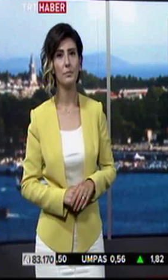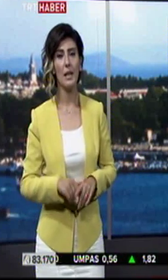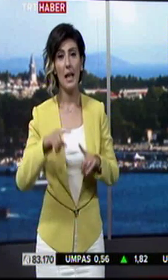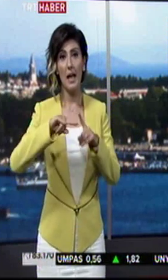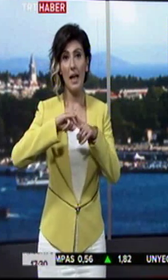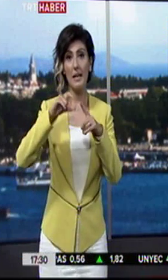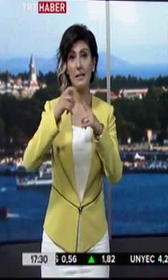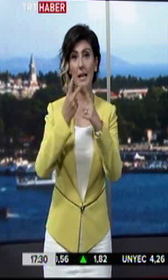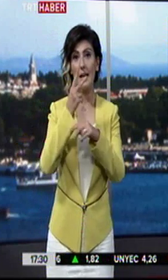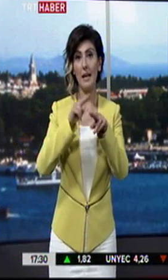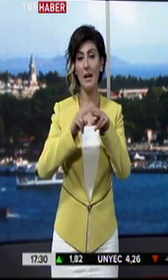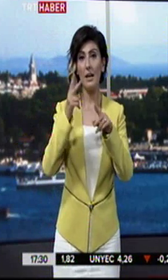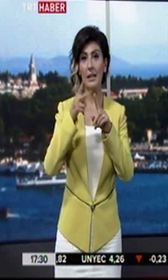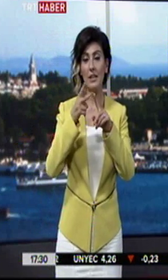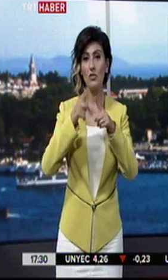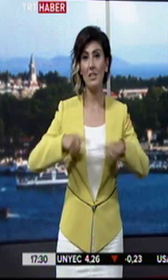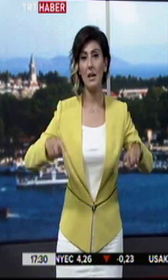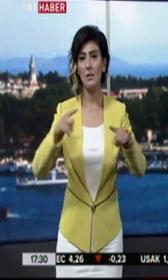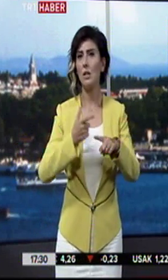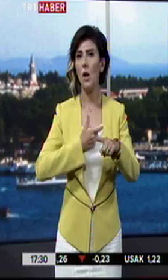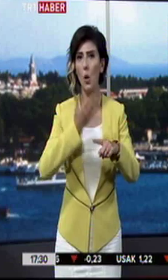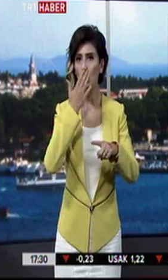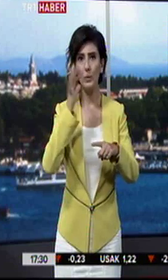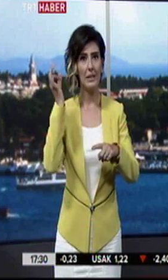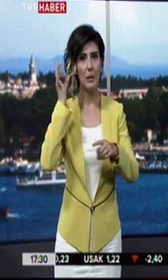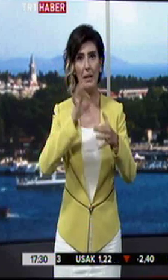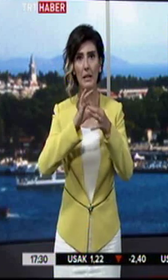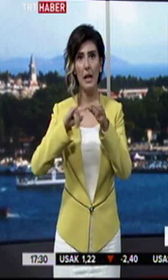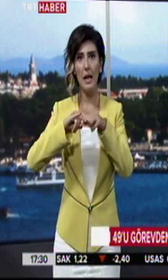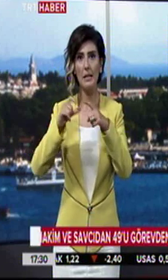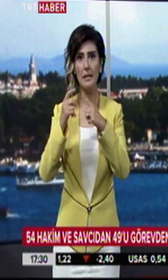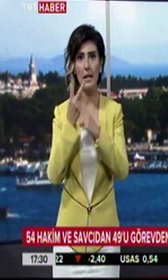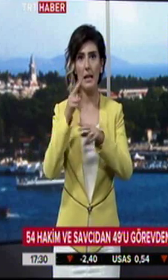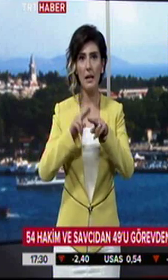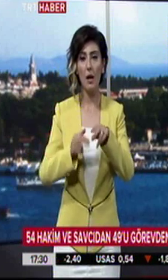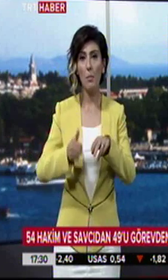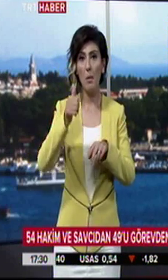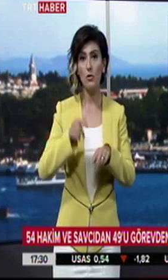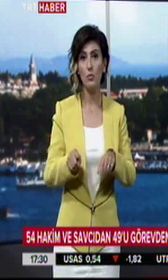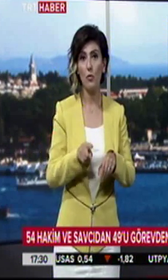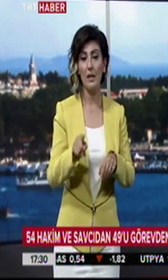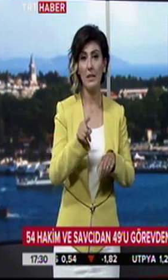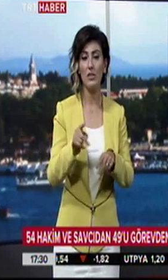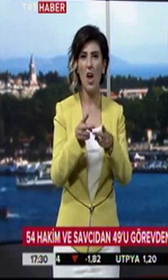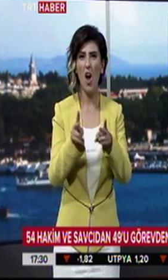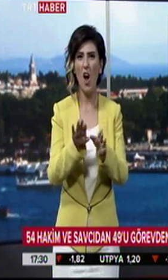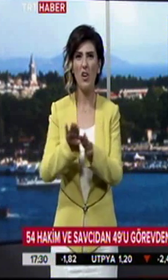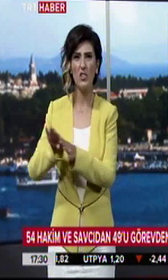HSYK 2. Dairesi usulsüz dinlemelere ilişkin HSYK Baş Müfettişi'nin açığa alınma talebini karara